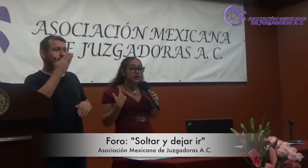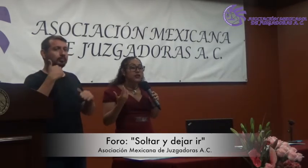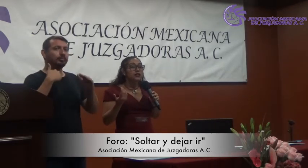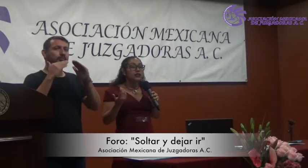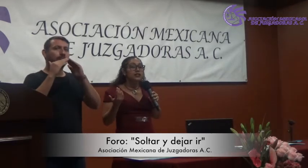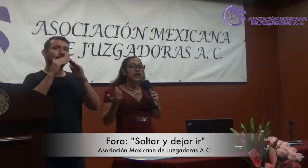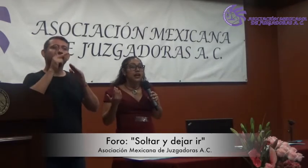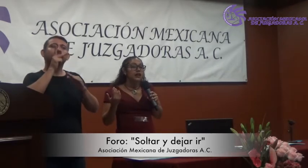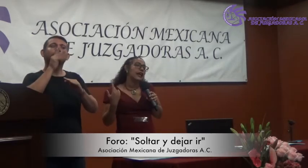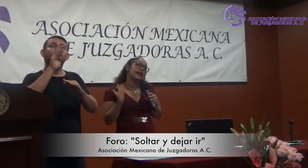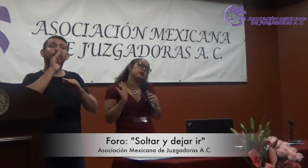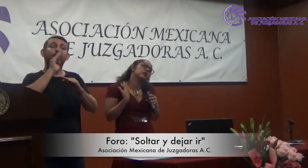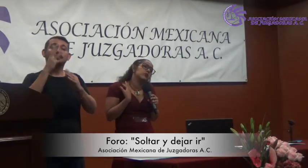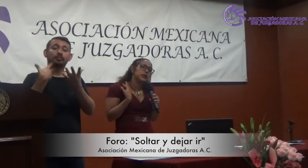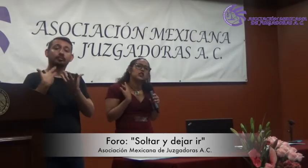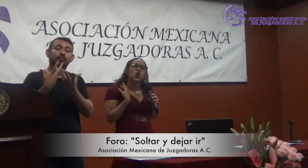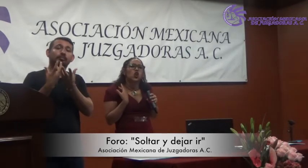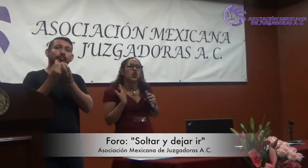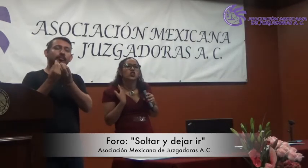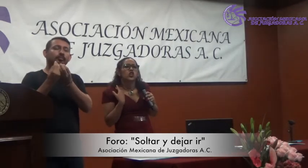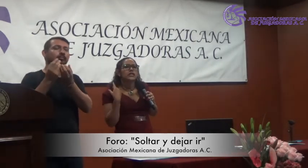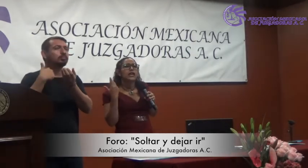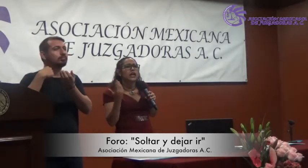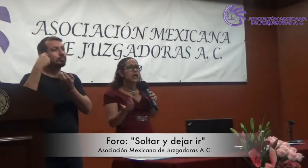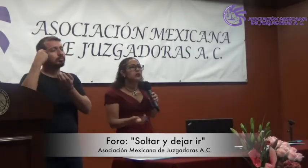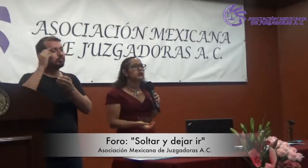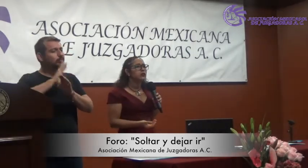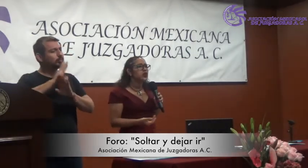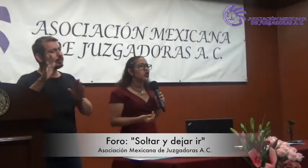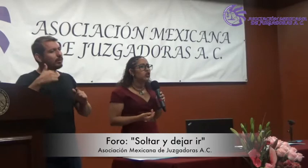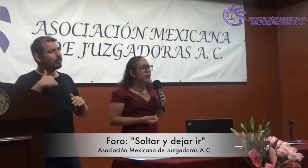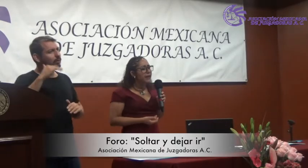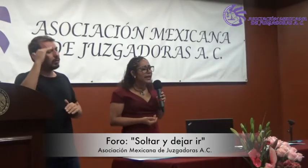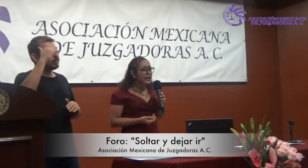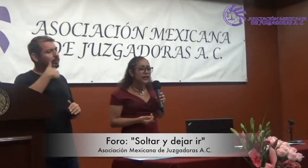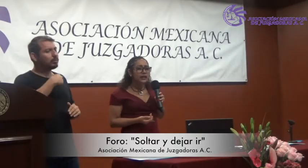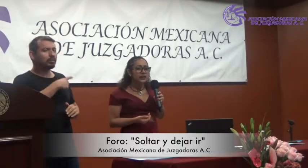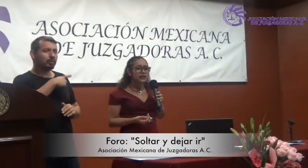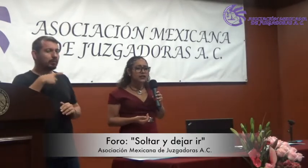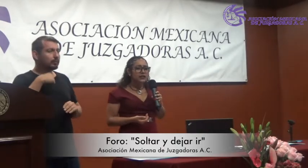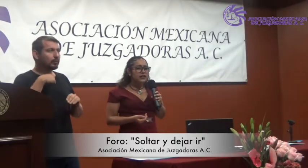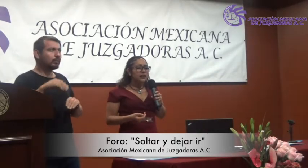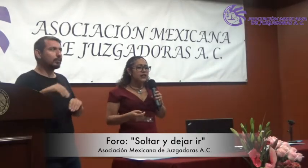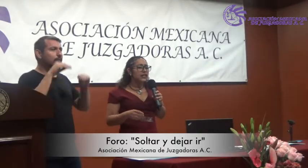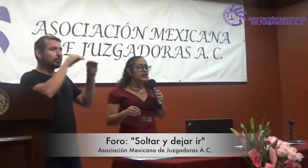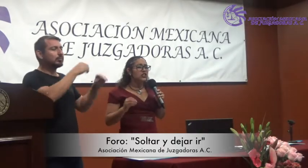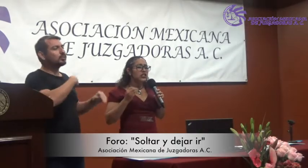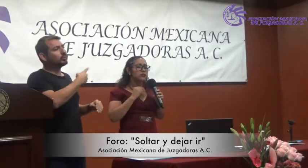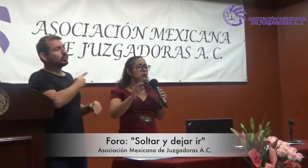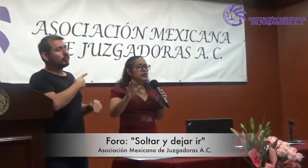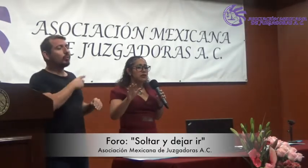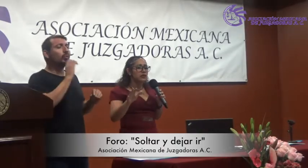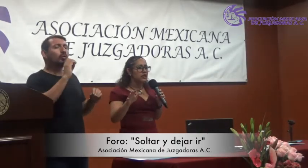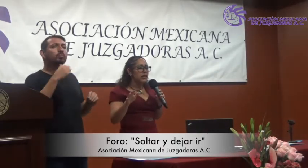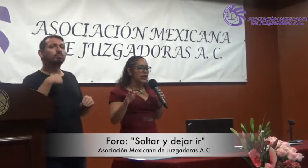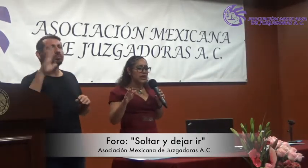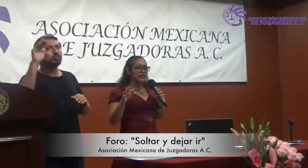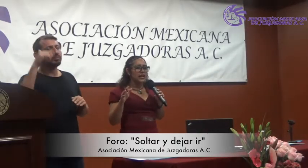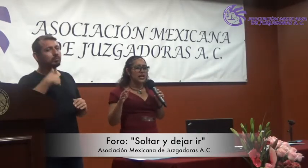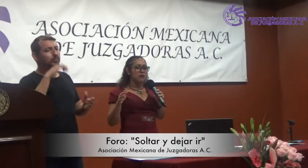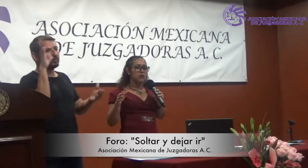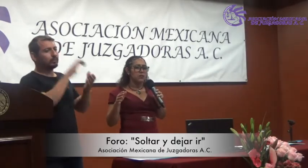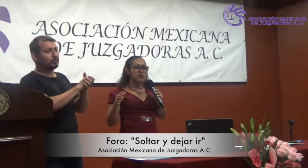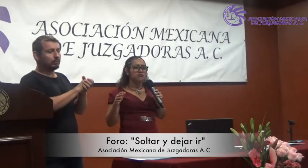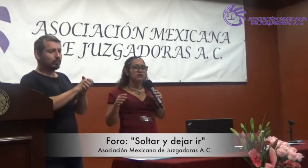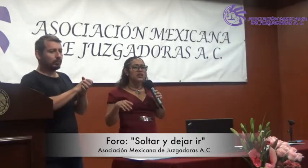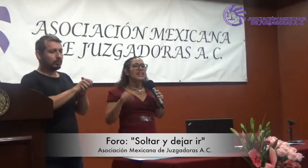padres. Quizá ya queremos vivir solos o quizá ya queremos vivir con una pareja. Y entonces vamos a abandonar la casa